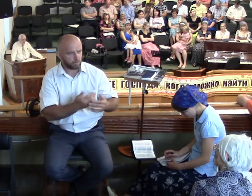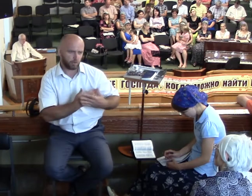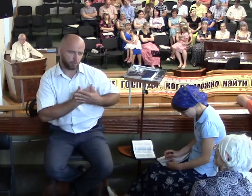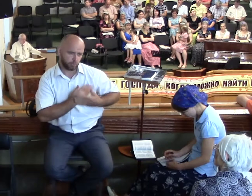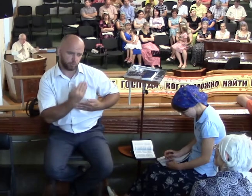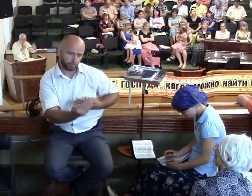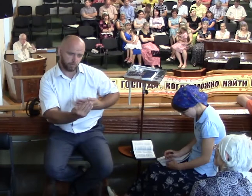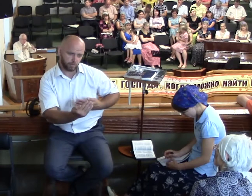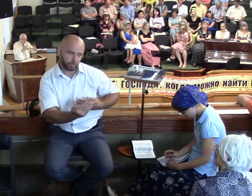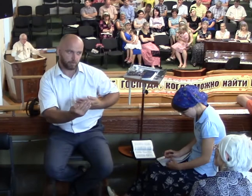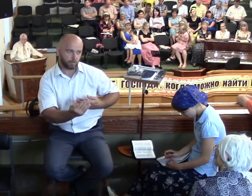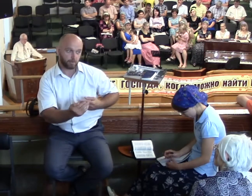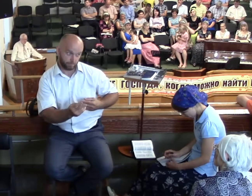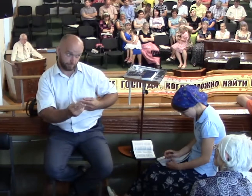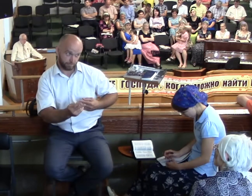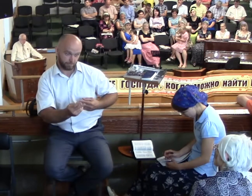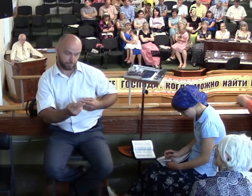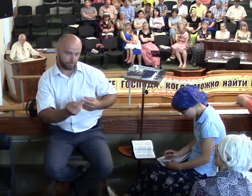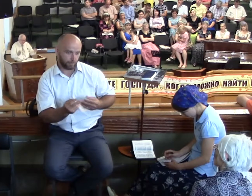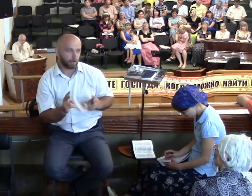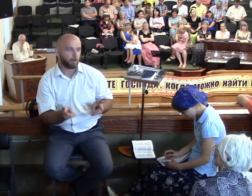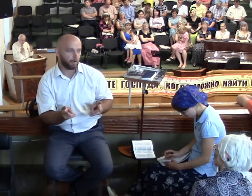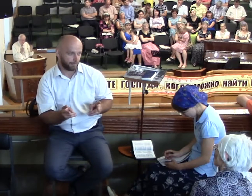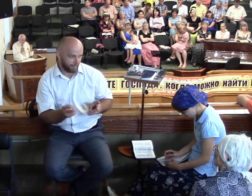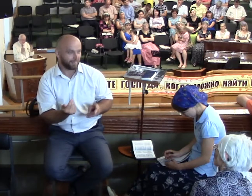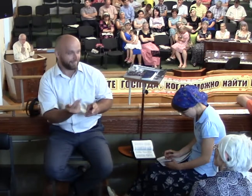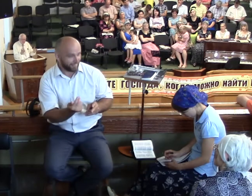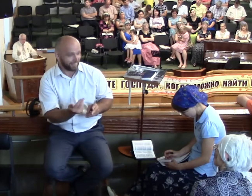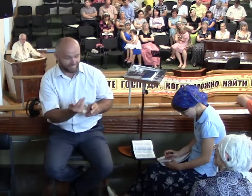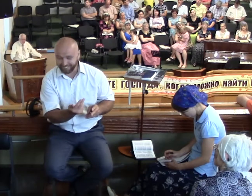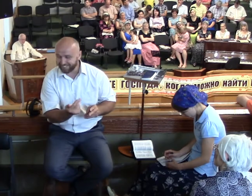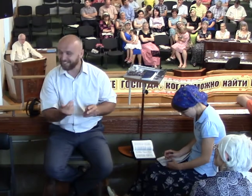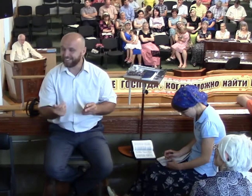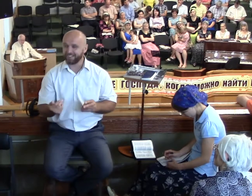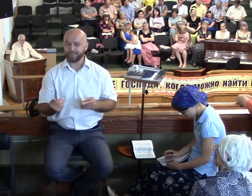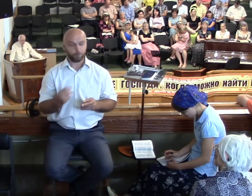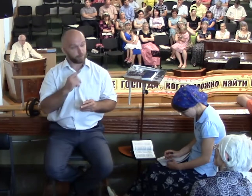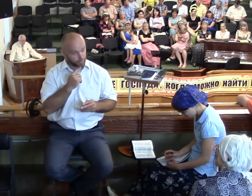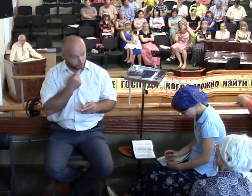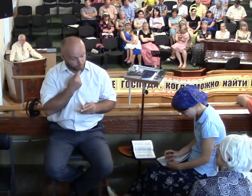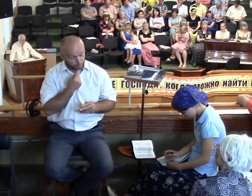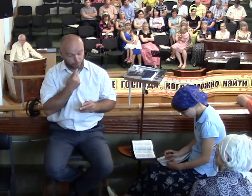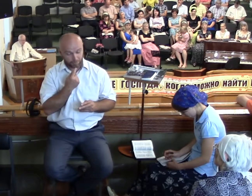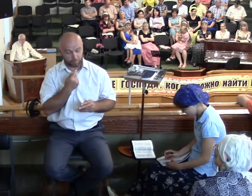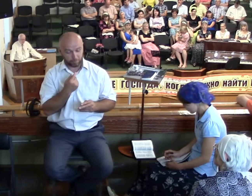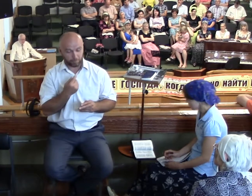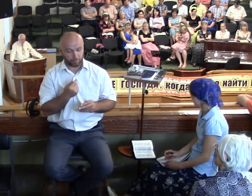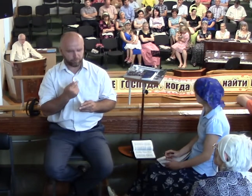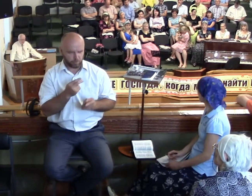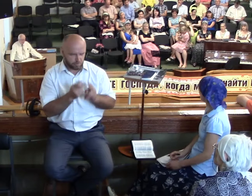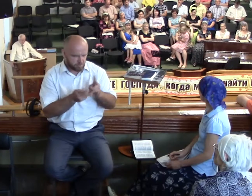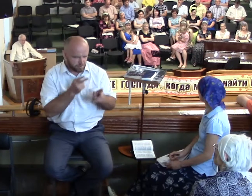33-34 стихи, мы читаем эту картину. Только смотритесь в эту картину. И когда пришли на место,